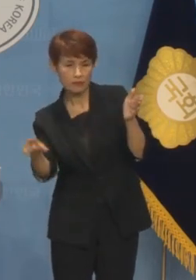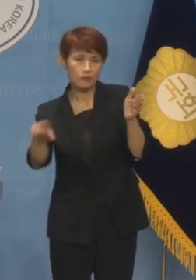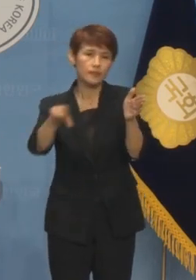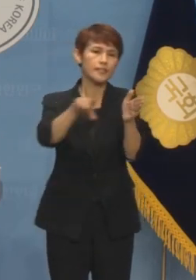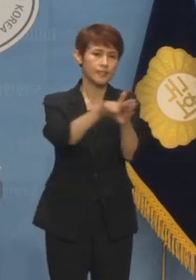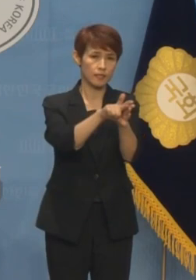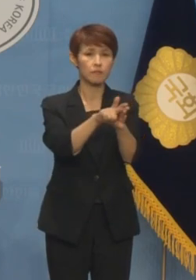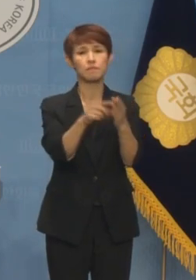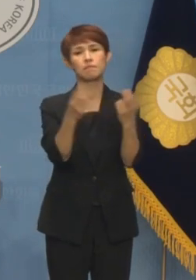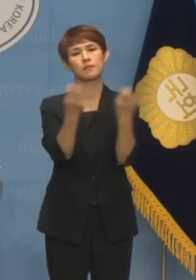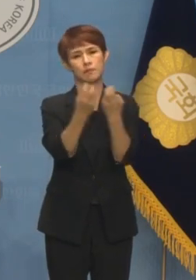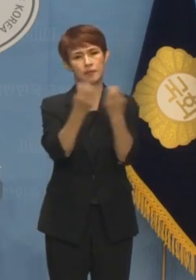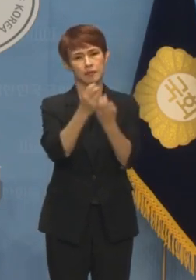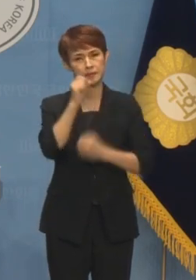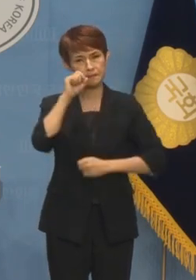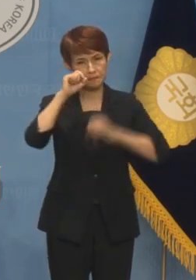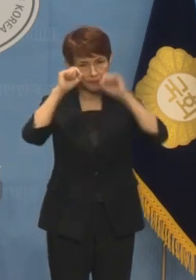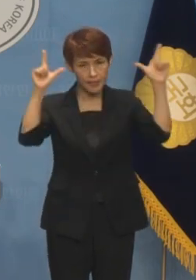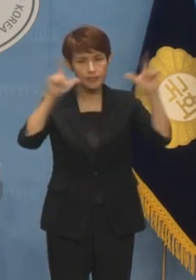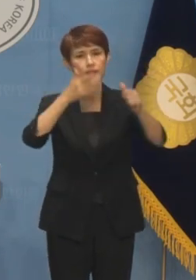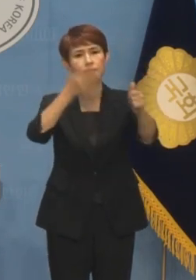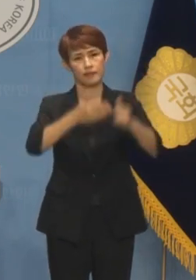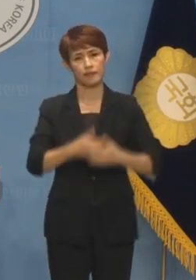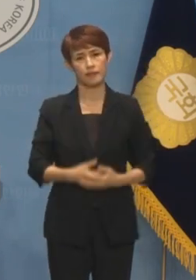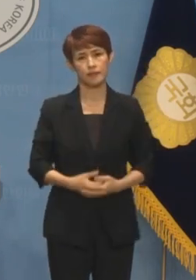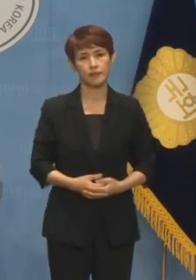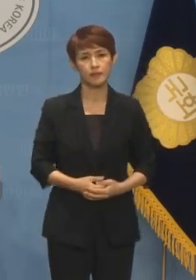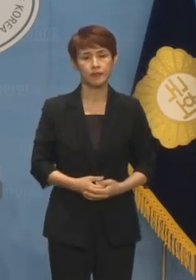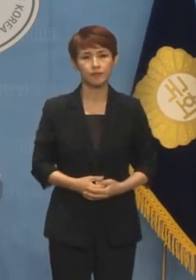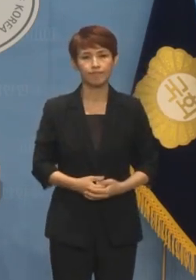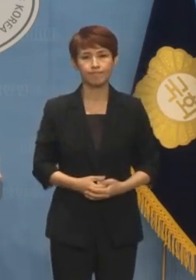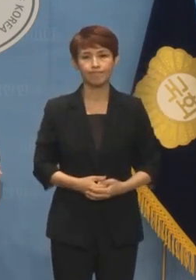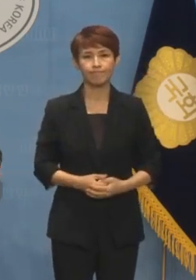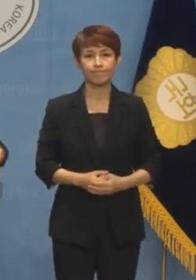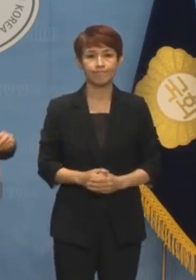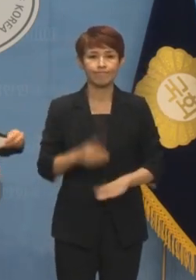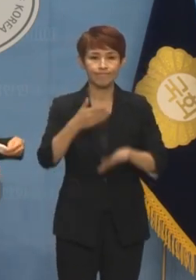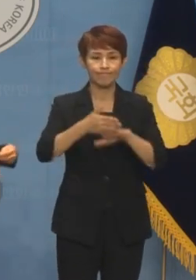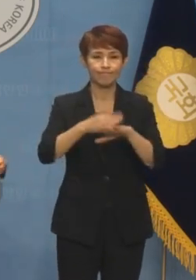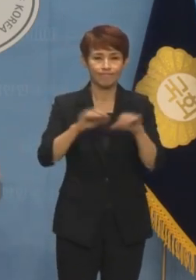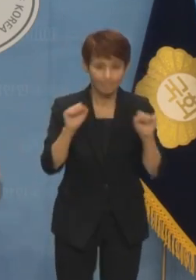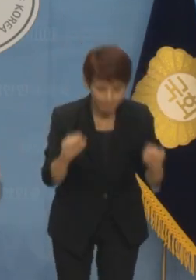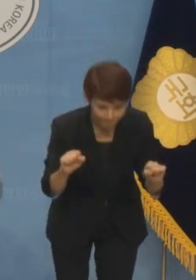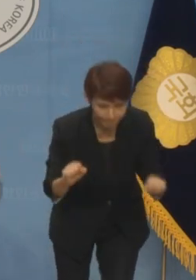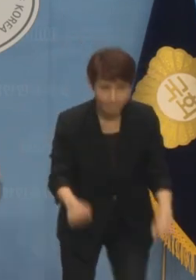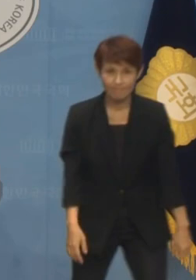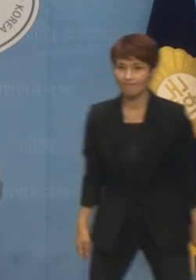유일한 길임을 깨닫기 바랍니다. 네, 감사합니다.